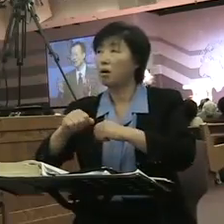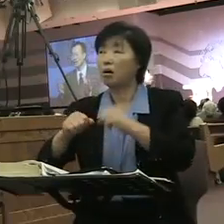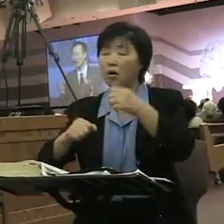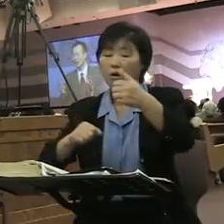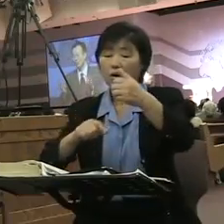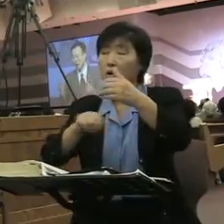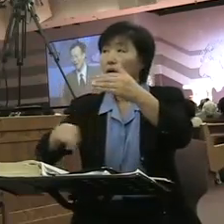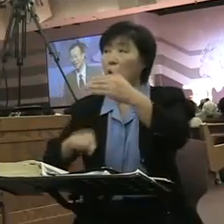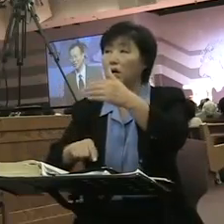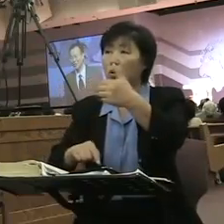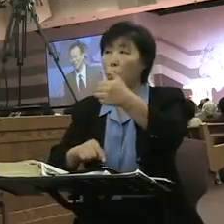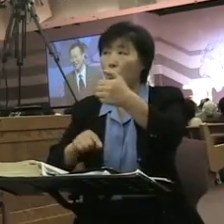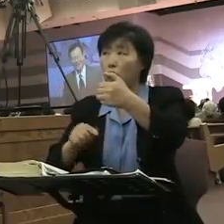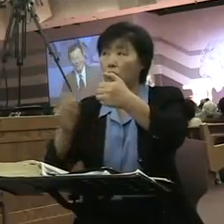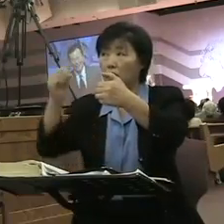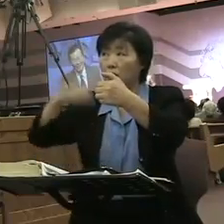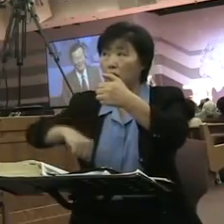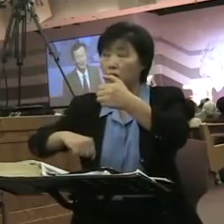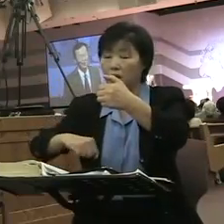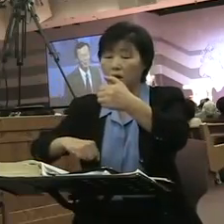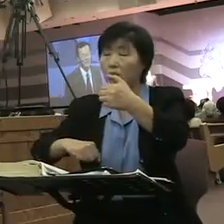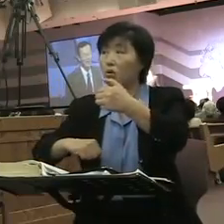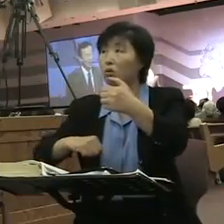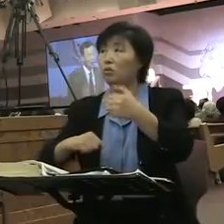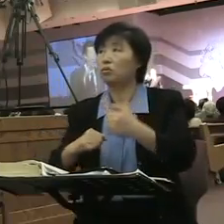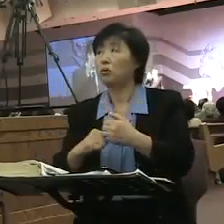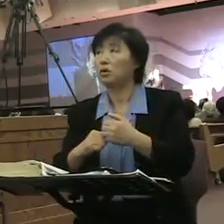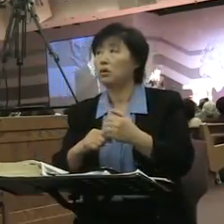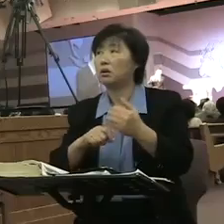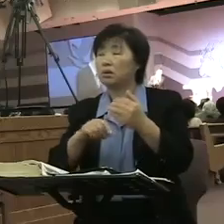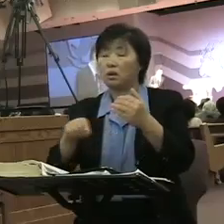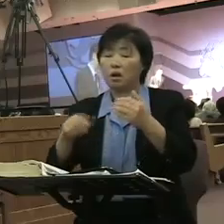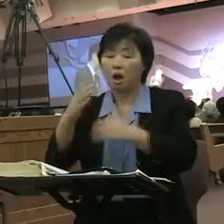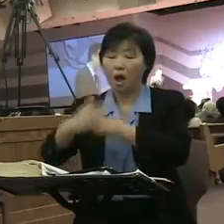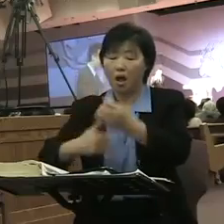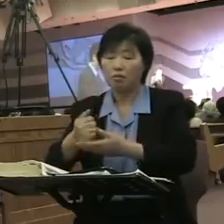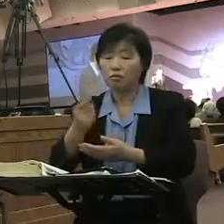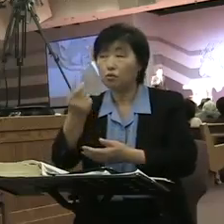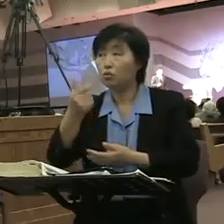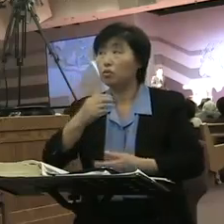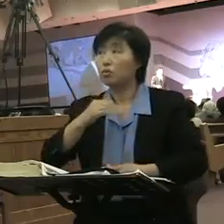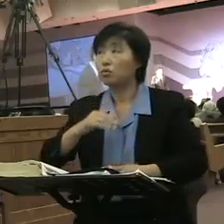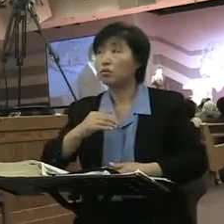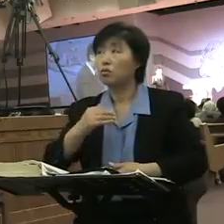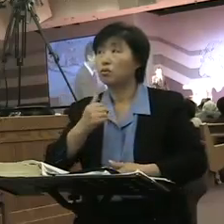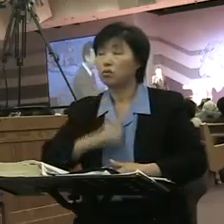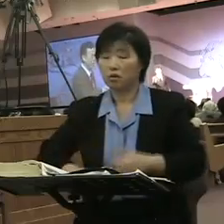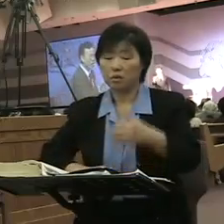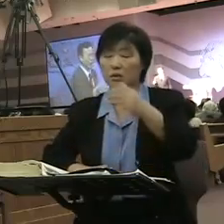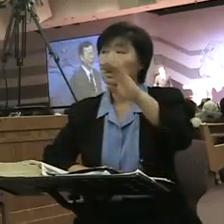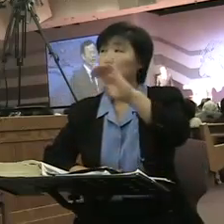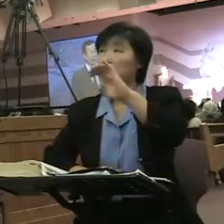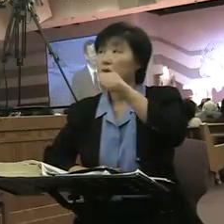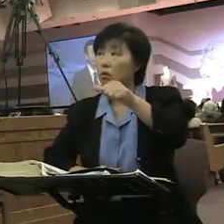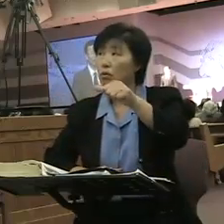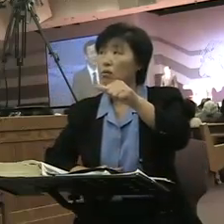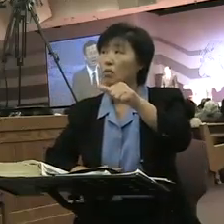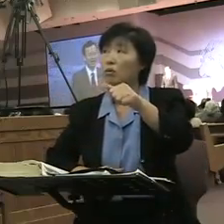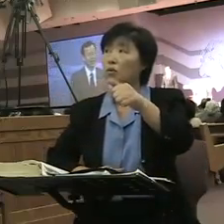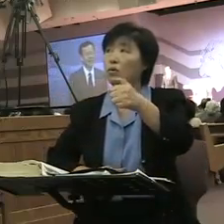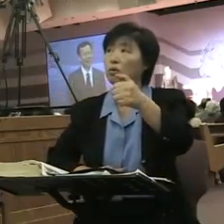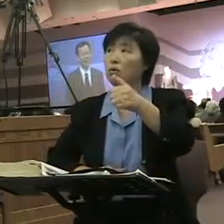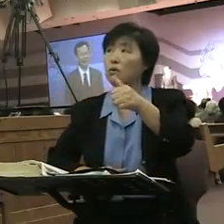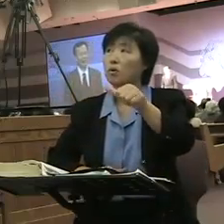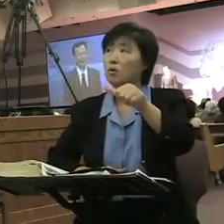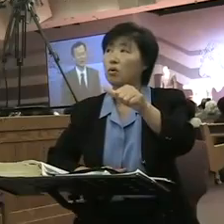50명의 의인이 있다면 멸망하실 것입니까? 하나님께서 안 하겠다고 합니다. 그러면 하나님 좀 참으세요. 45명이면 40명이면 어떠합니까?